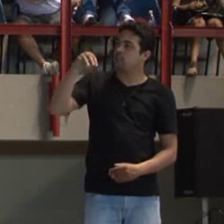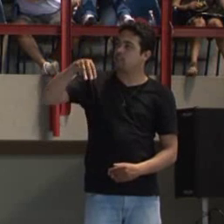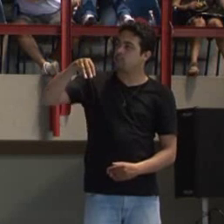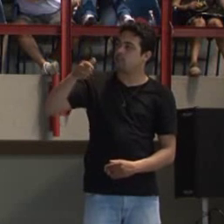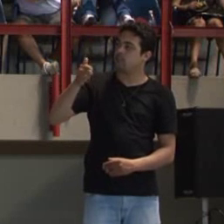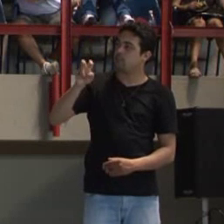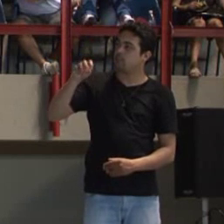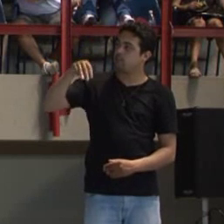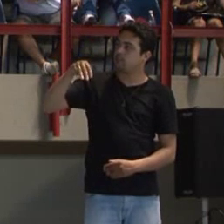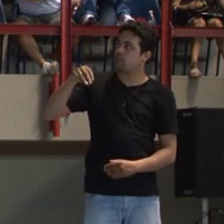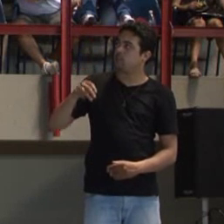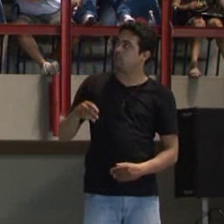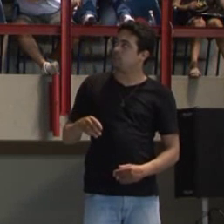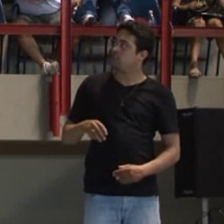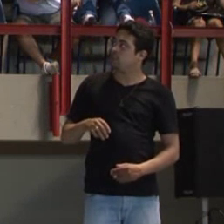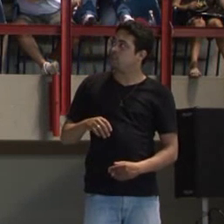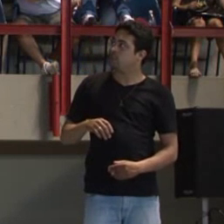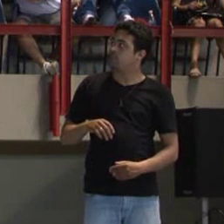15.